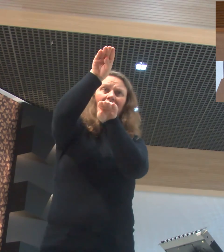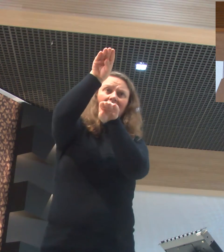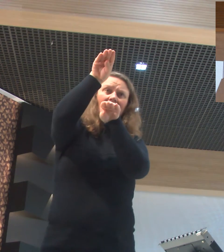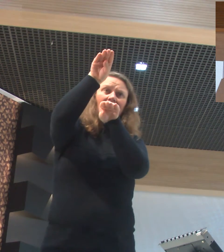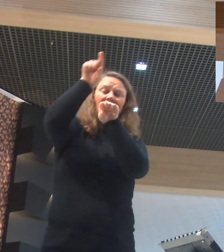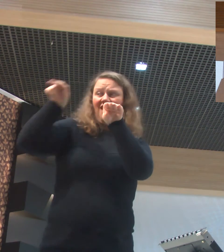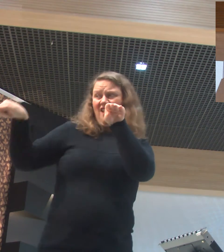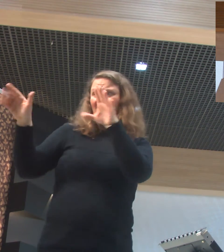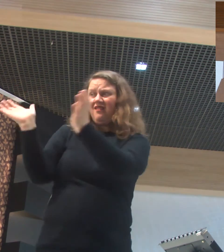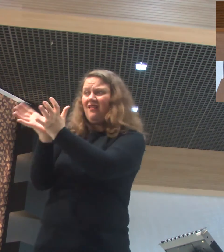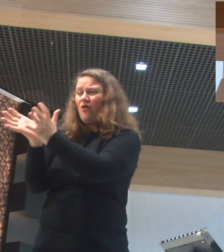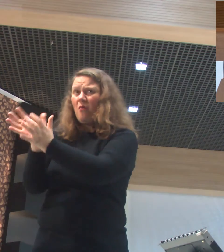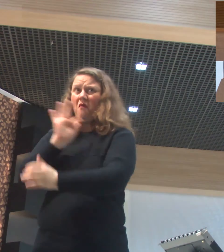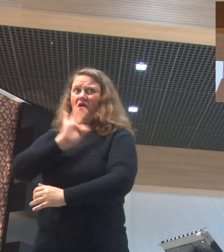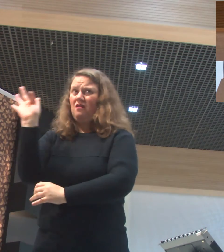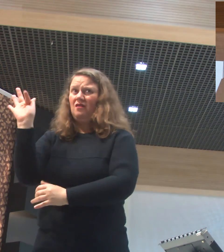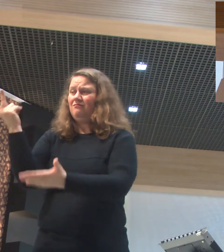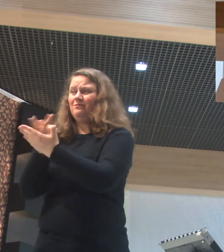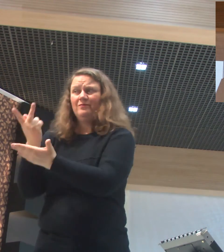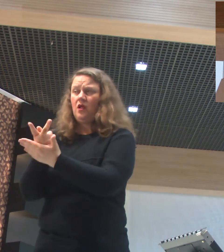A nossa justiça tem que ir além.